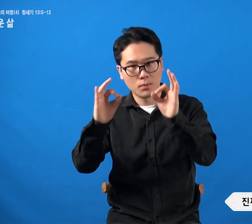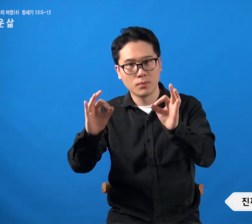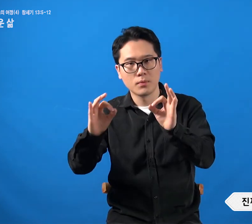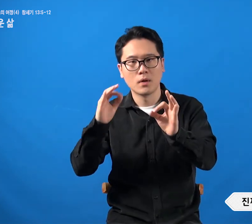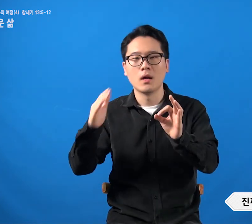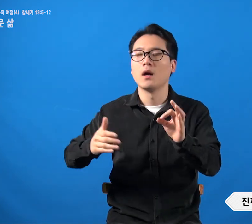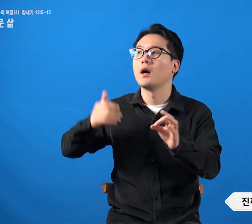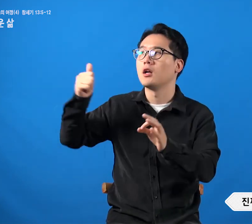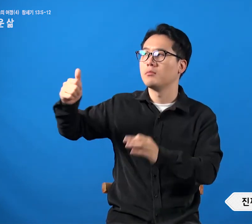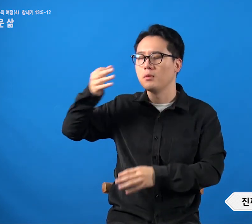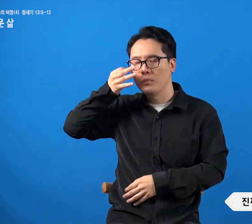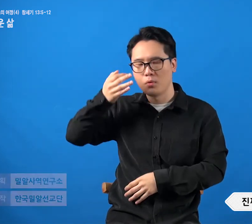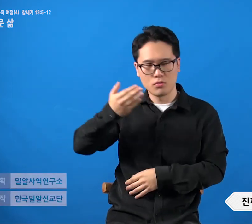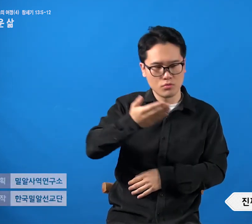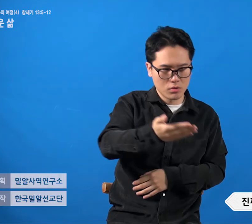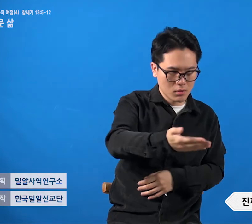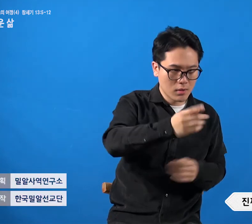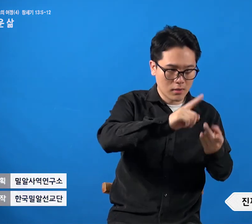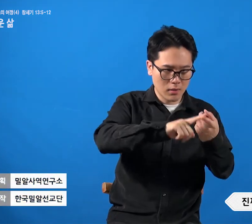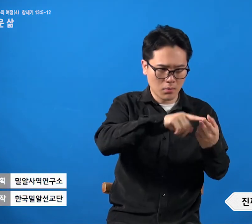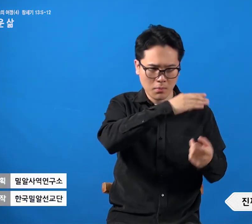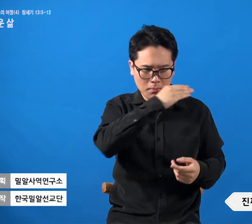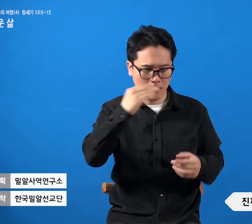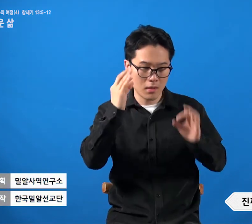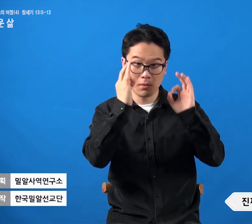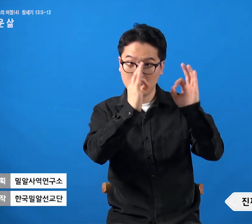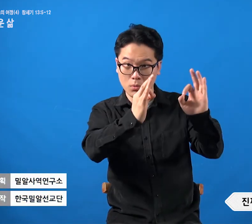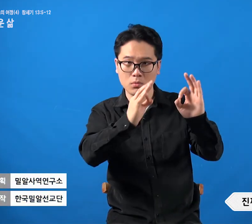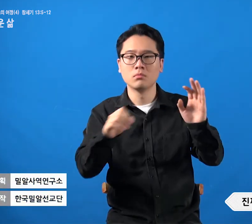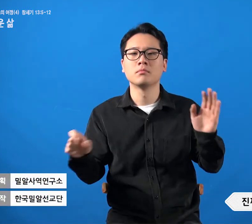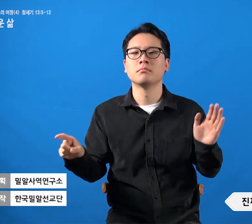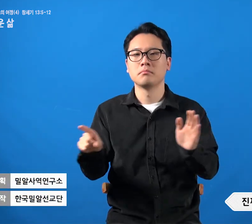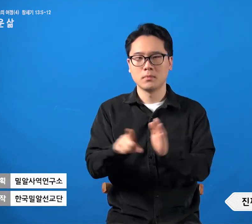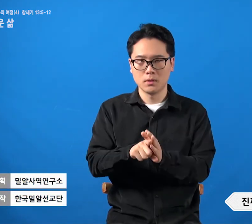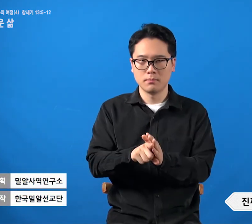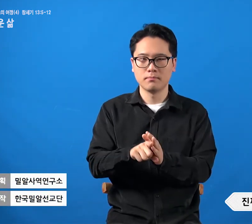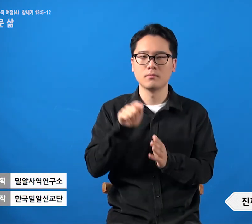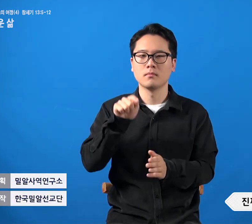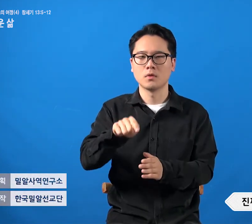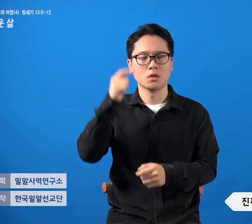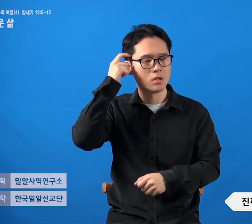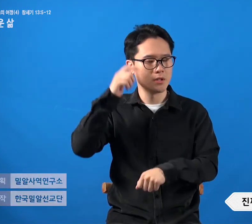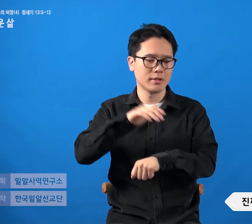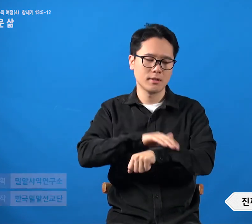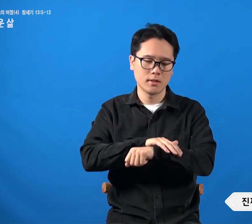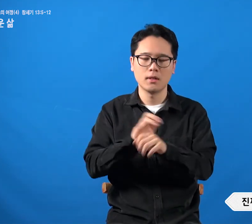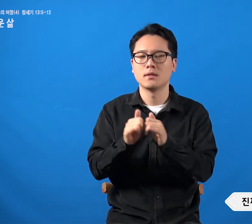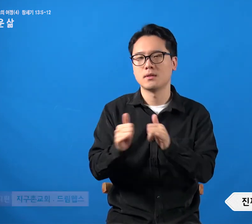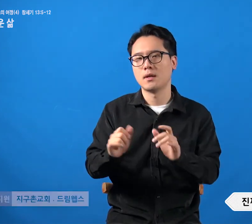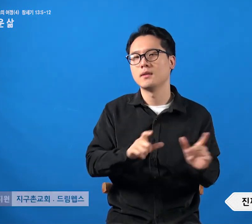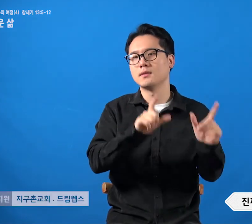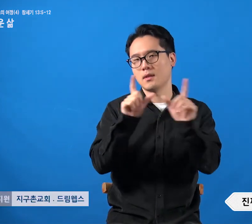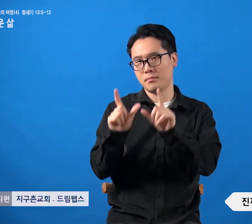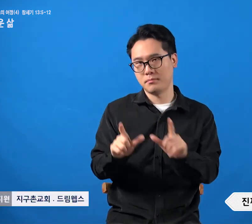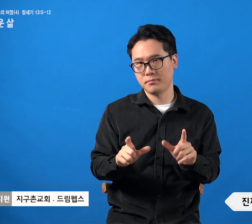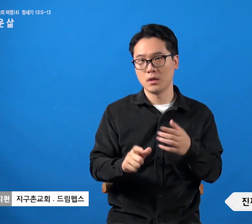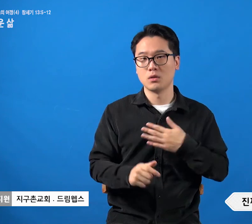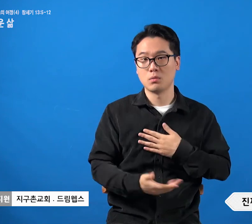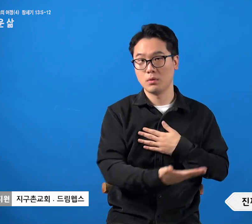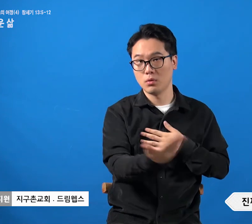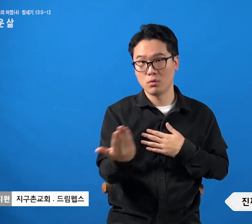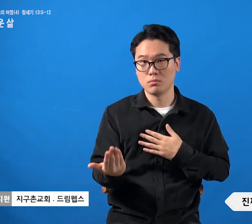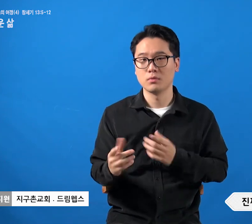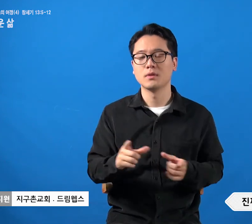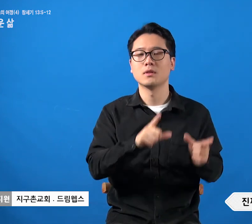것을 하나님의 시선으로 볼 수 있는 믿음, 지혜로운 자의 삶, 여러분과 제